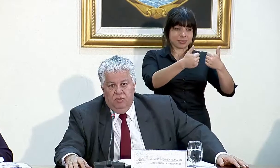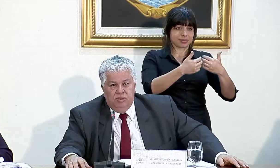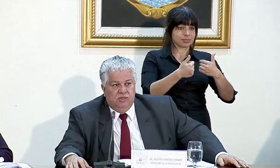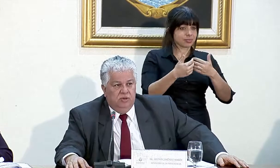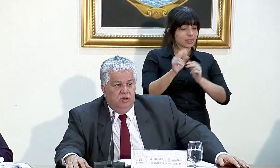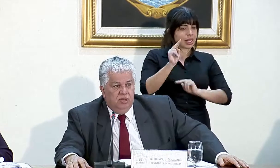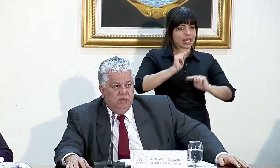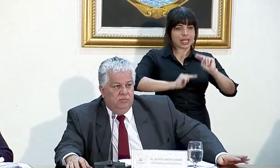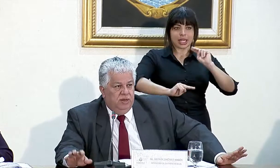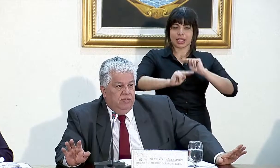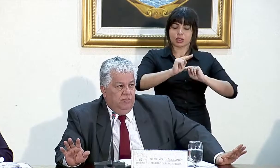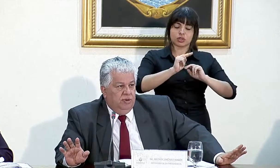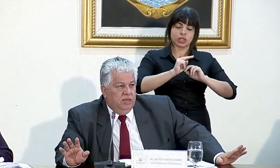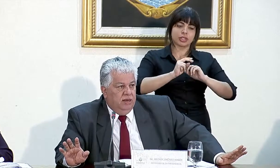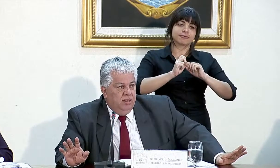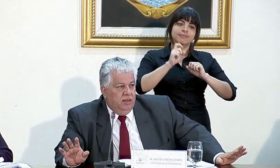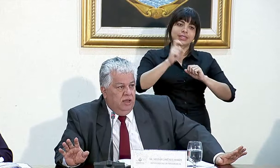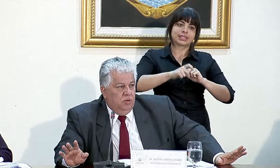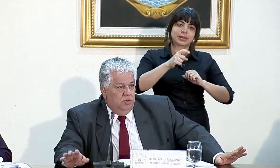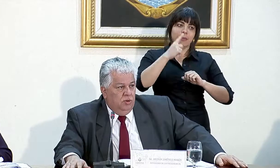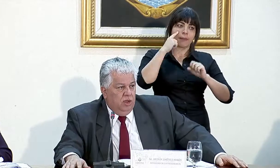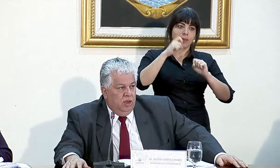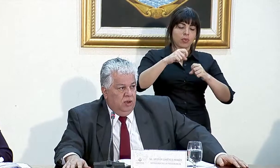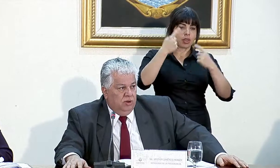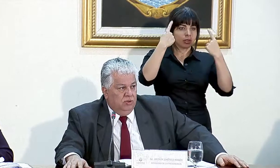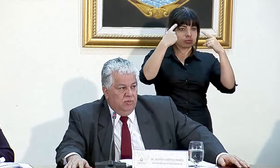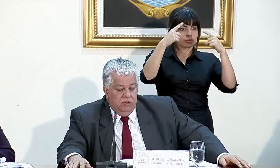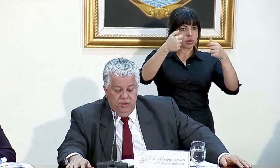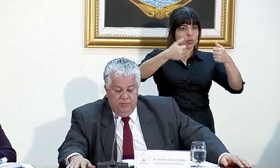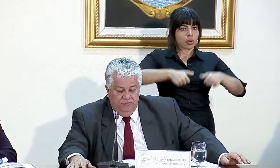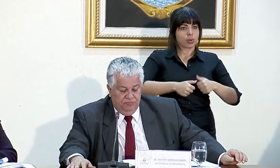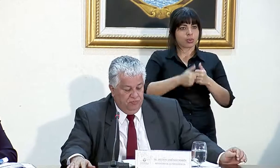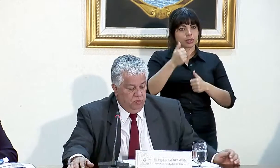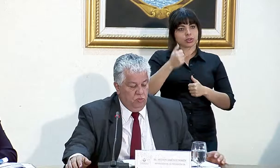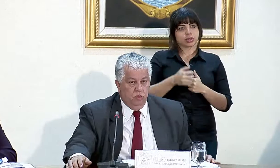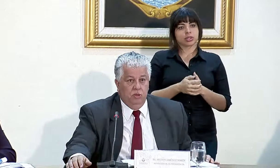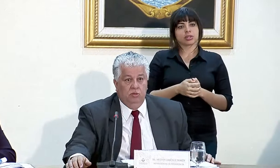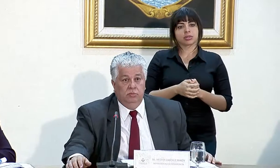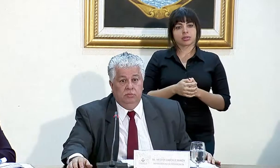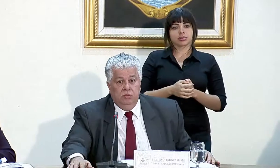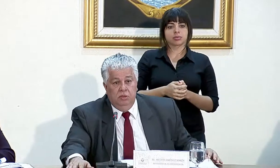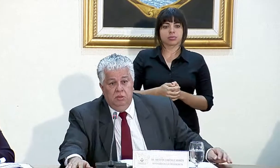la negociación es lo que se impera para poder llegar a acuerdos de mayoría.